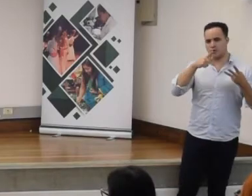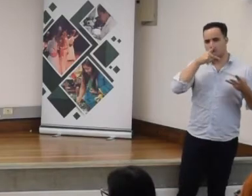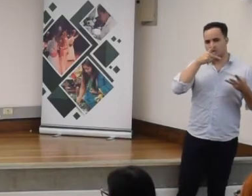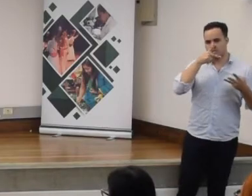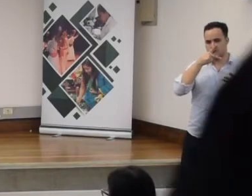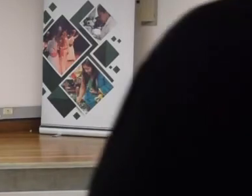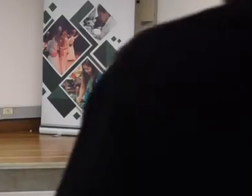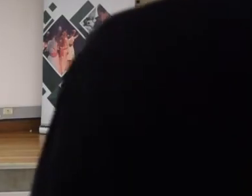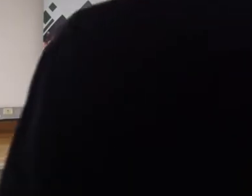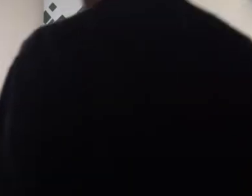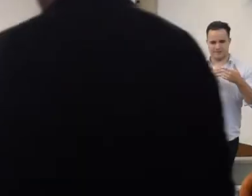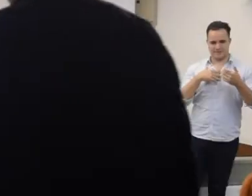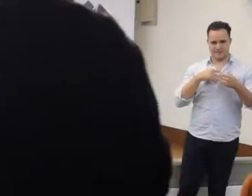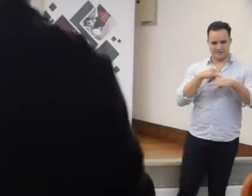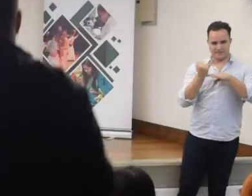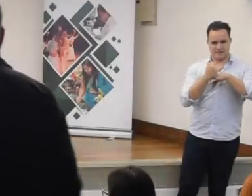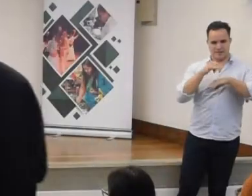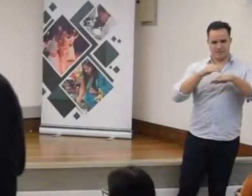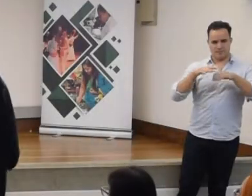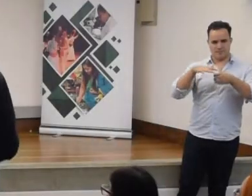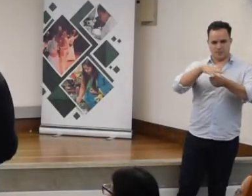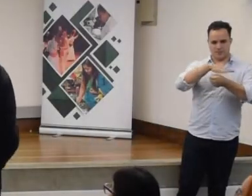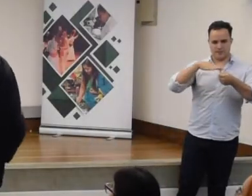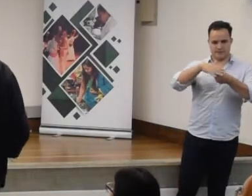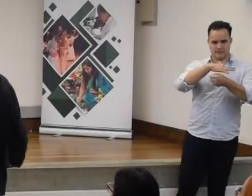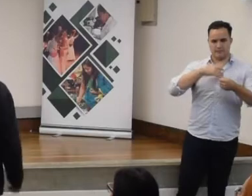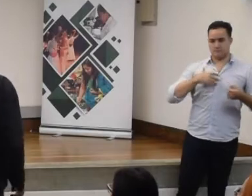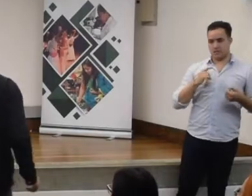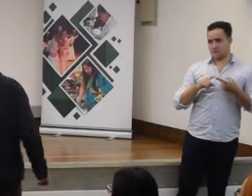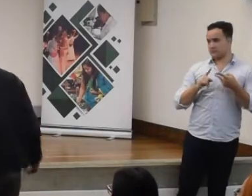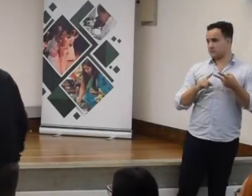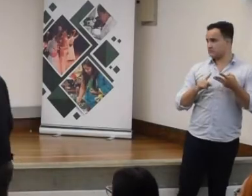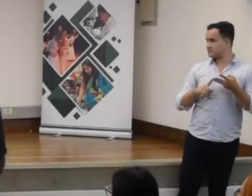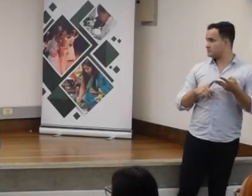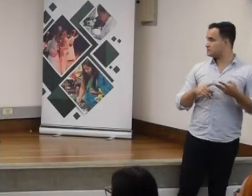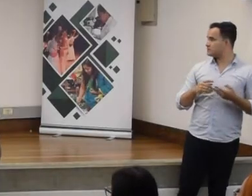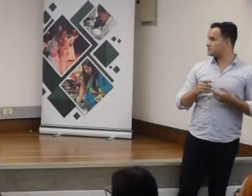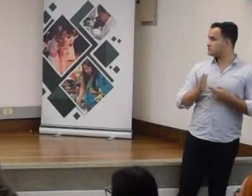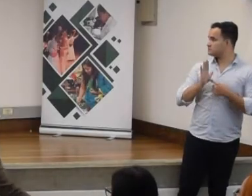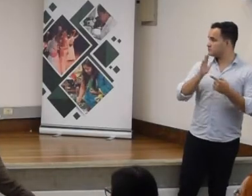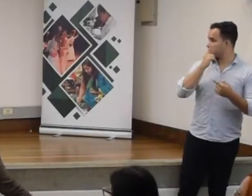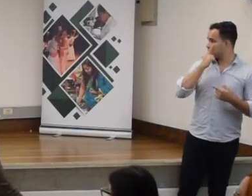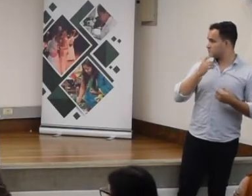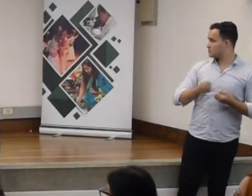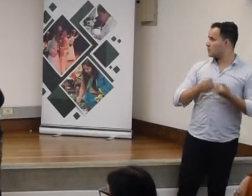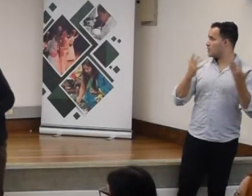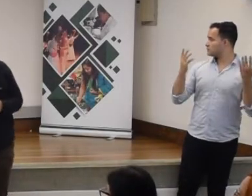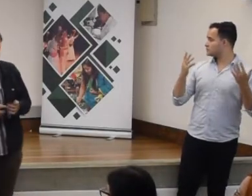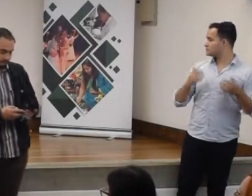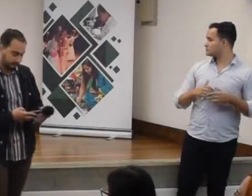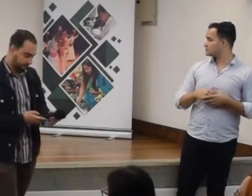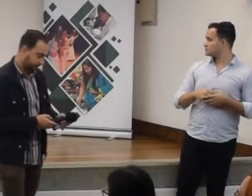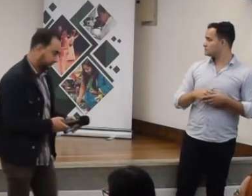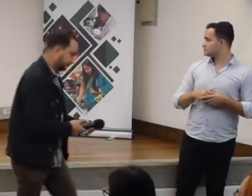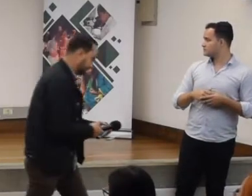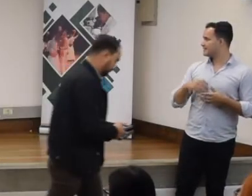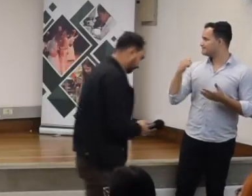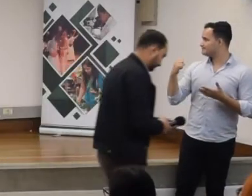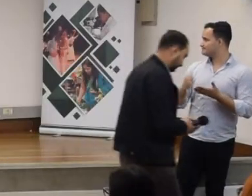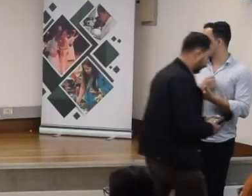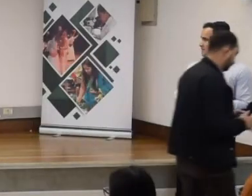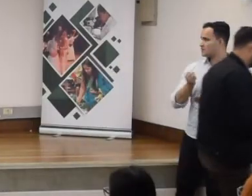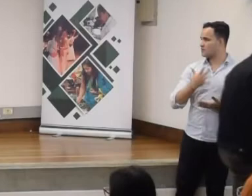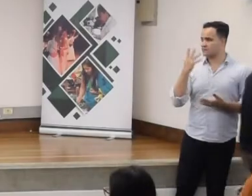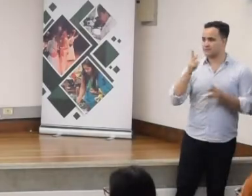y Providencia. Destacamos este acompañamiento, y ¿no lo tenemos ahí, Jenny? No. 2.890. Y tenemos